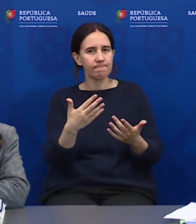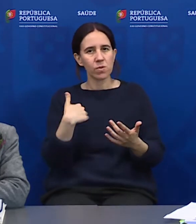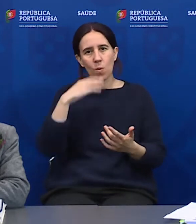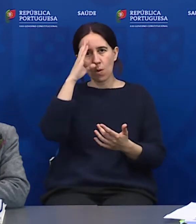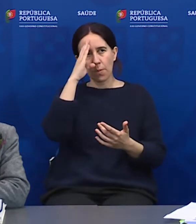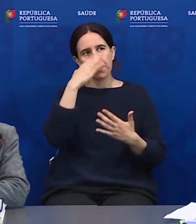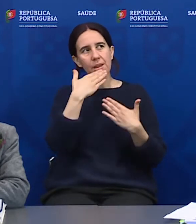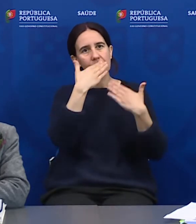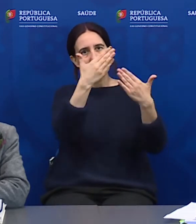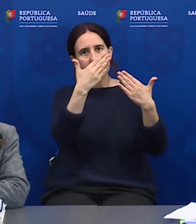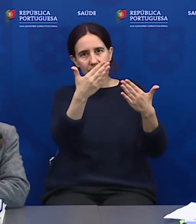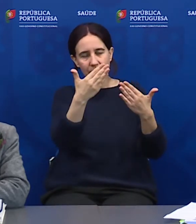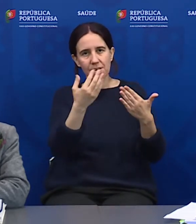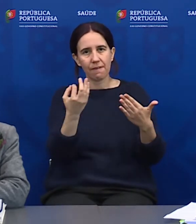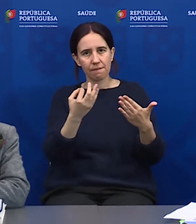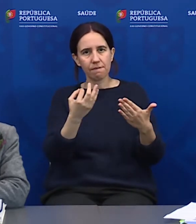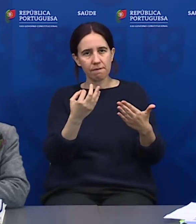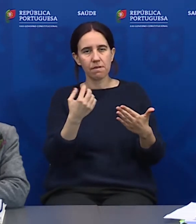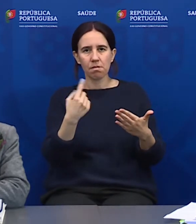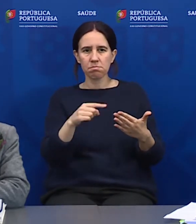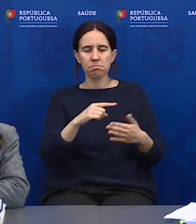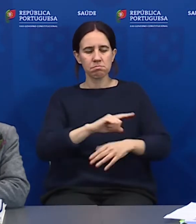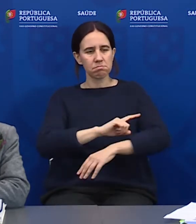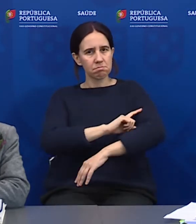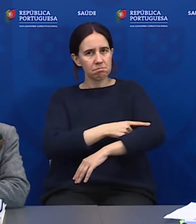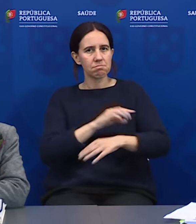por agradecer à mobilização da